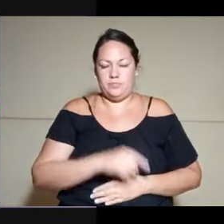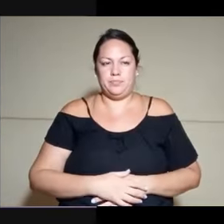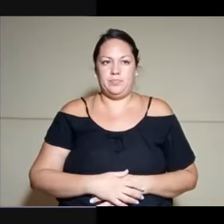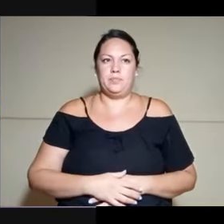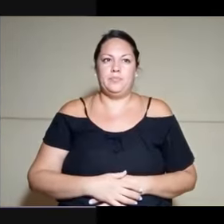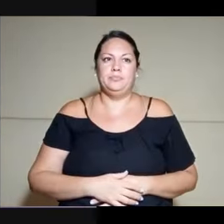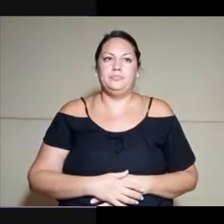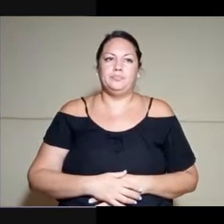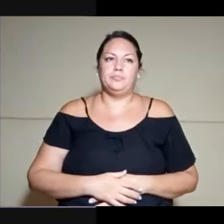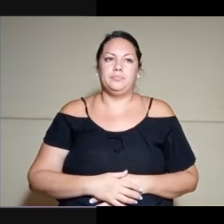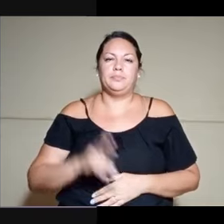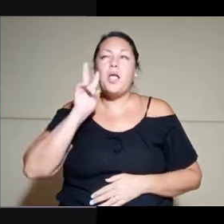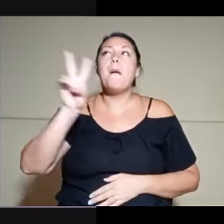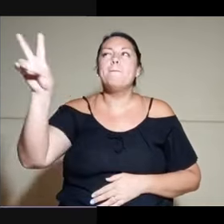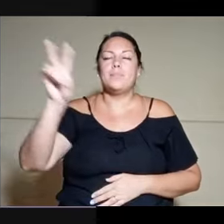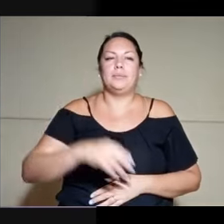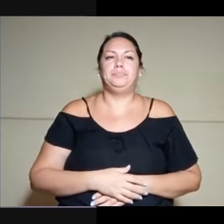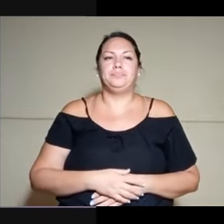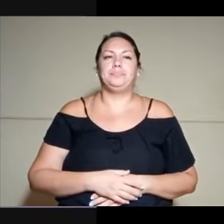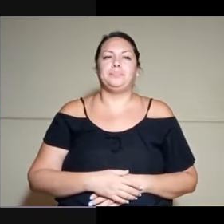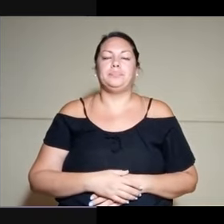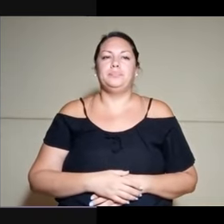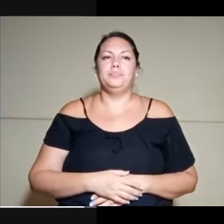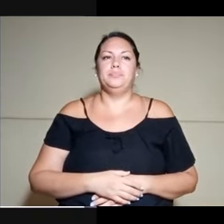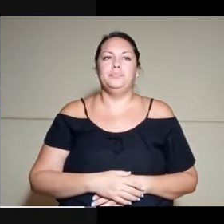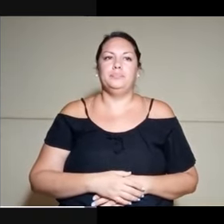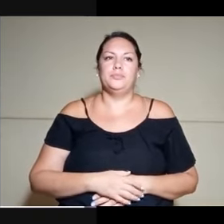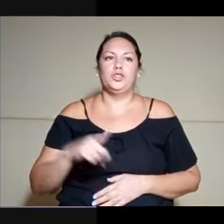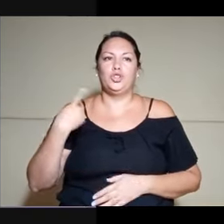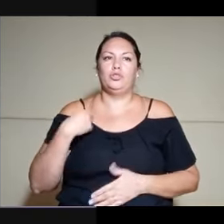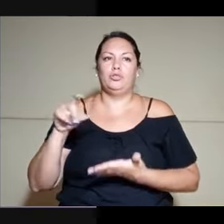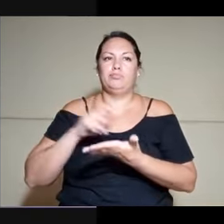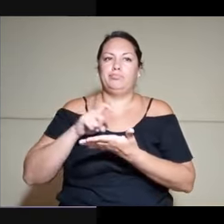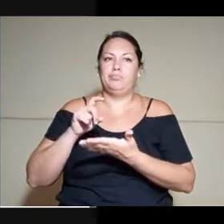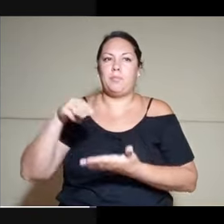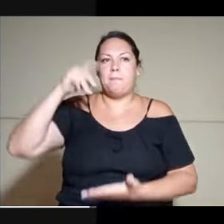tronco encefálico, ya después viene el tálamo. Fíjense.